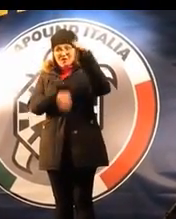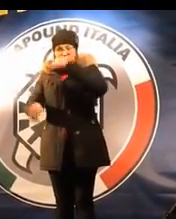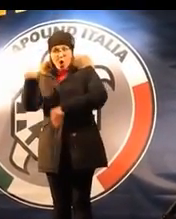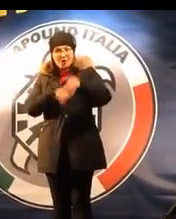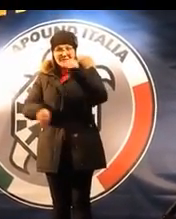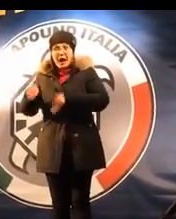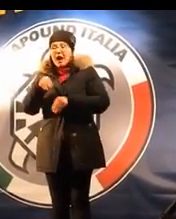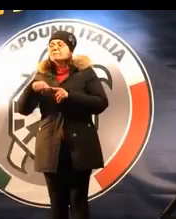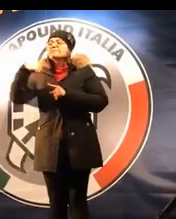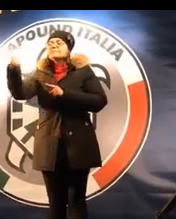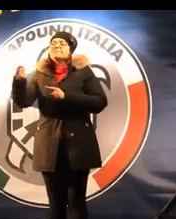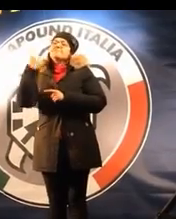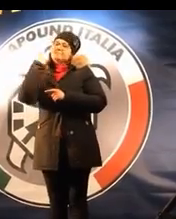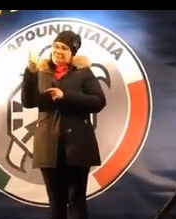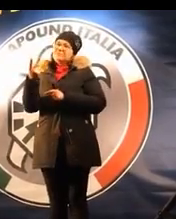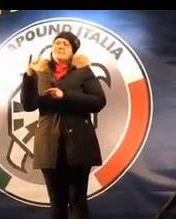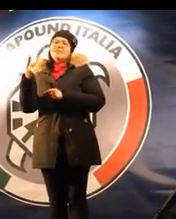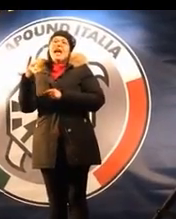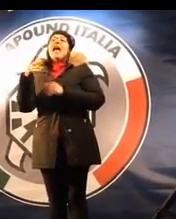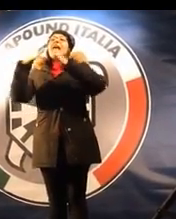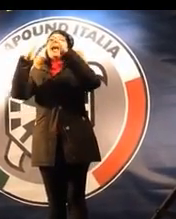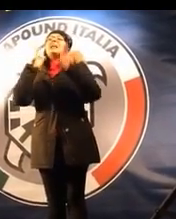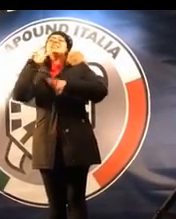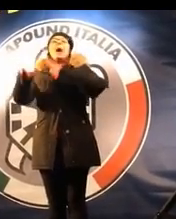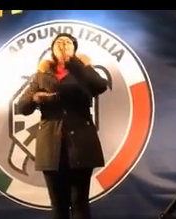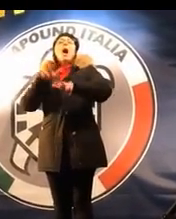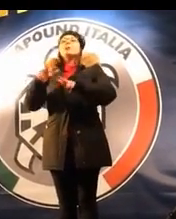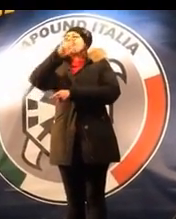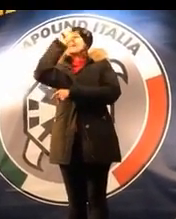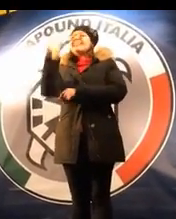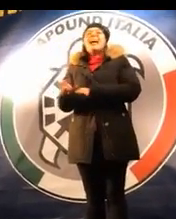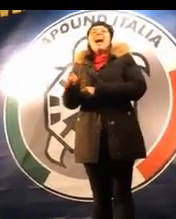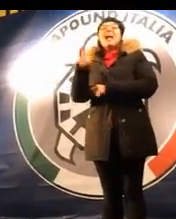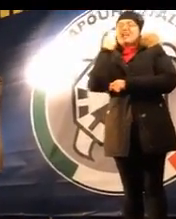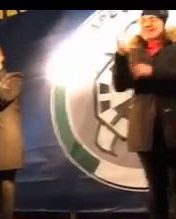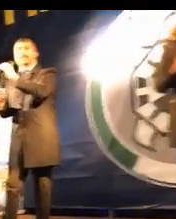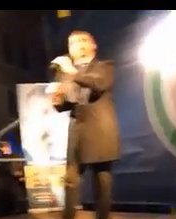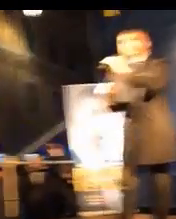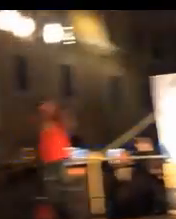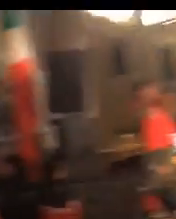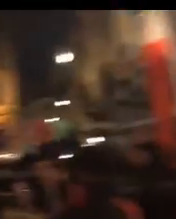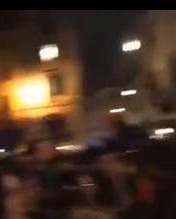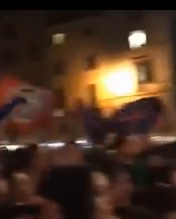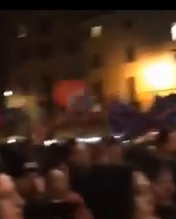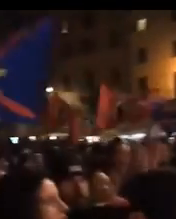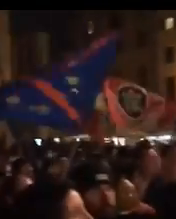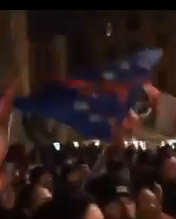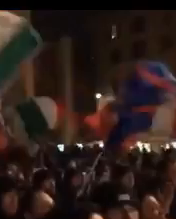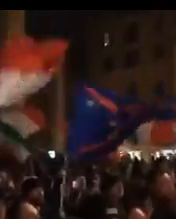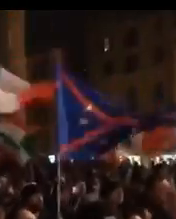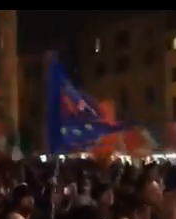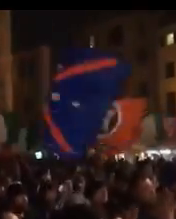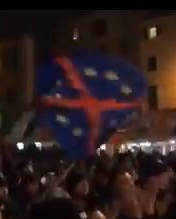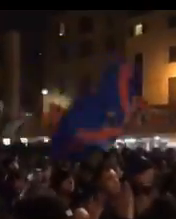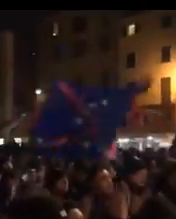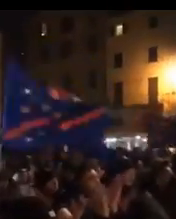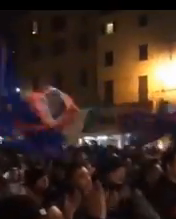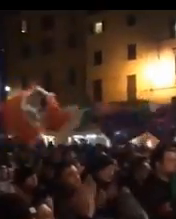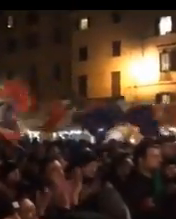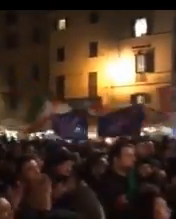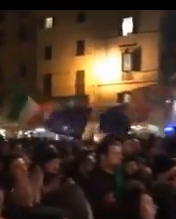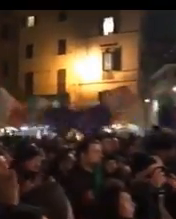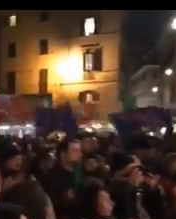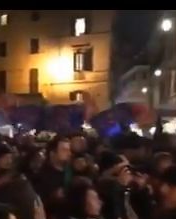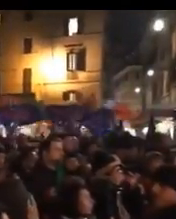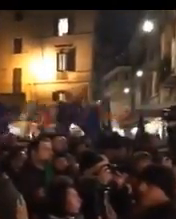paura di tutti al sistema oggi è Casa Pound Italia e non gli altri. Siamo noi la risposta